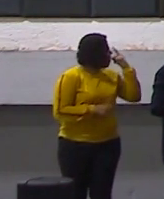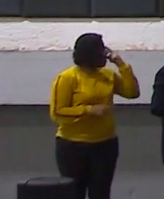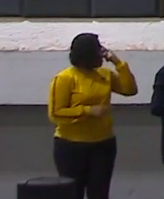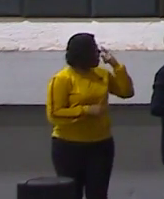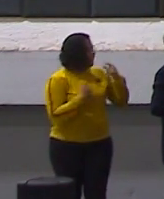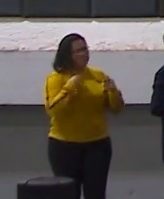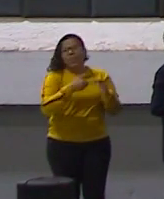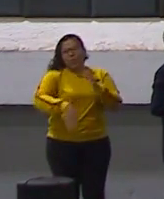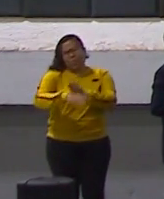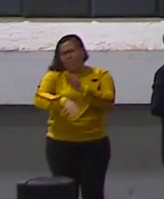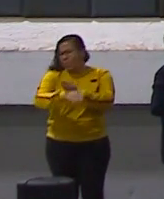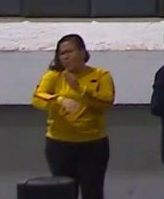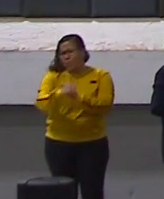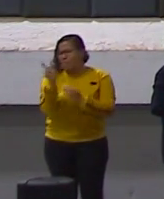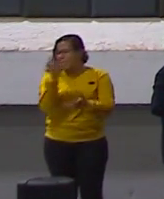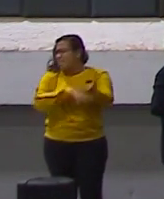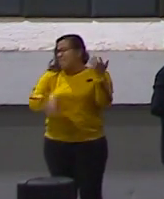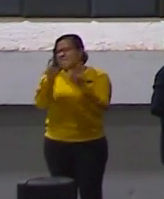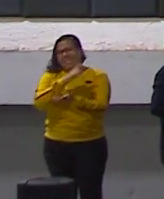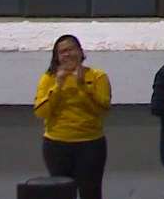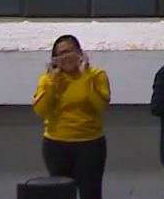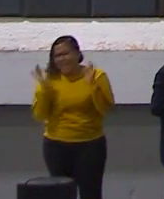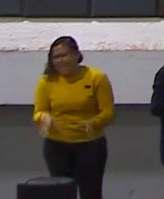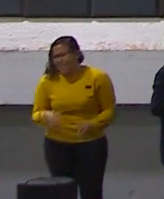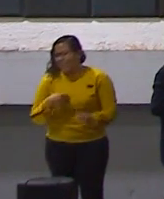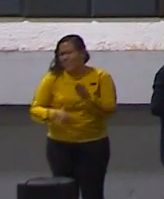así que porque eso es un enredo tremendo